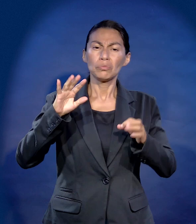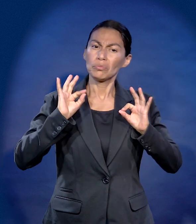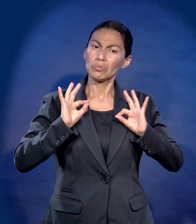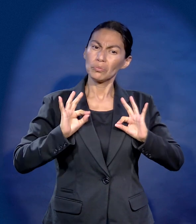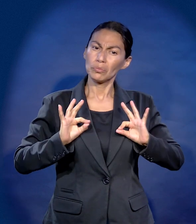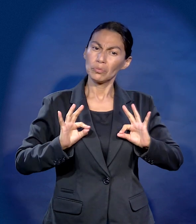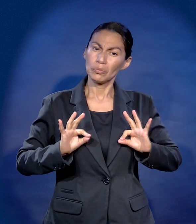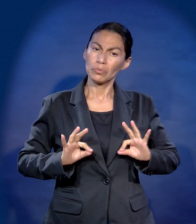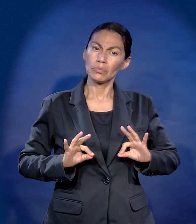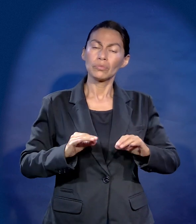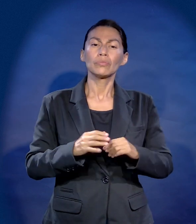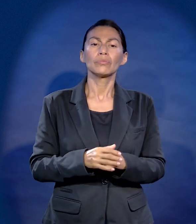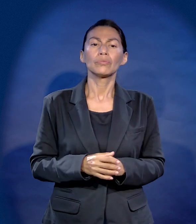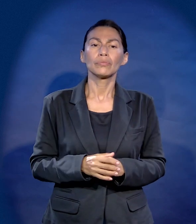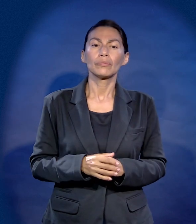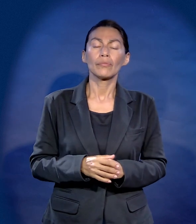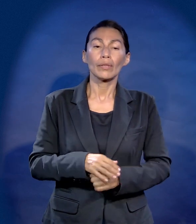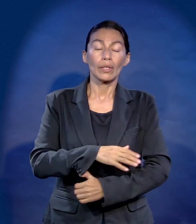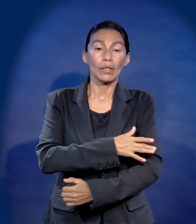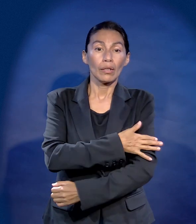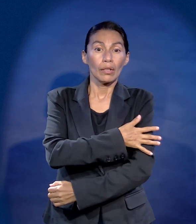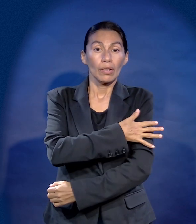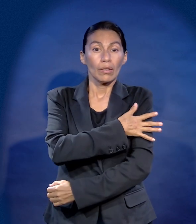viajan tranquila y relajadamente.